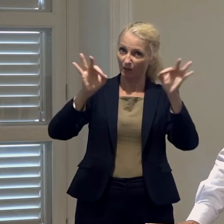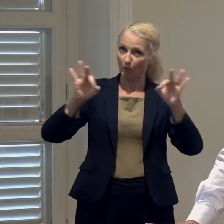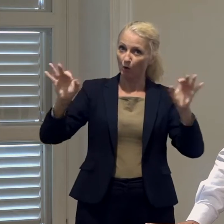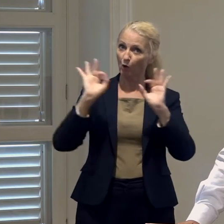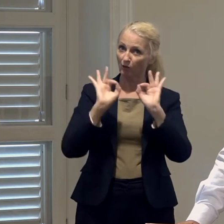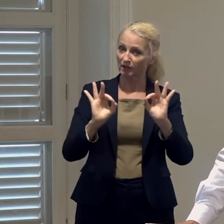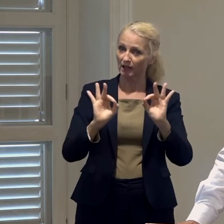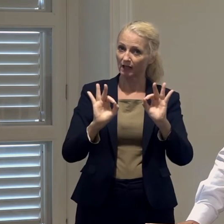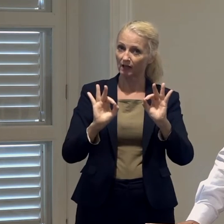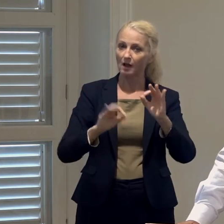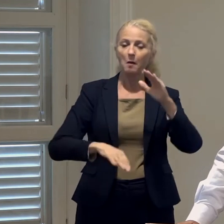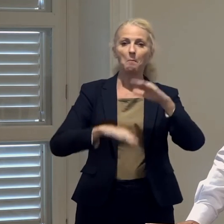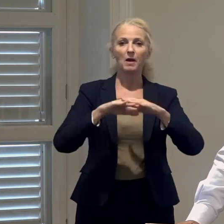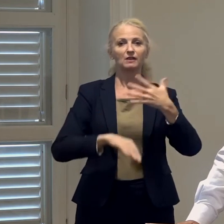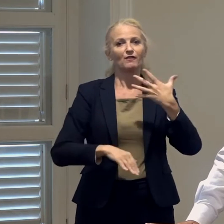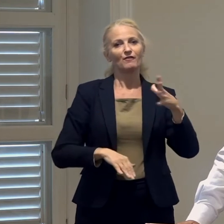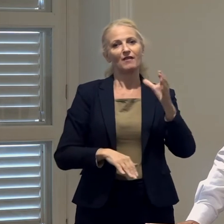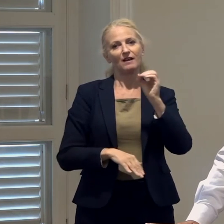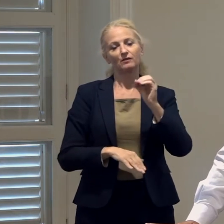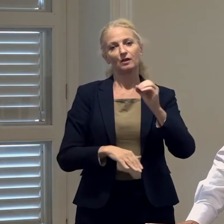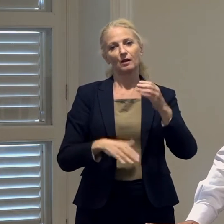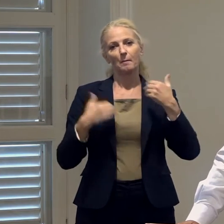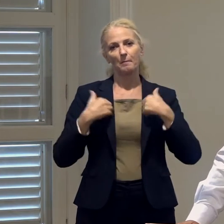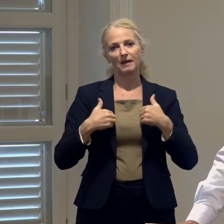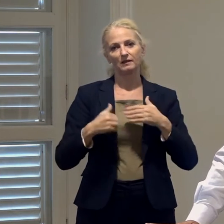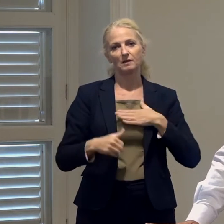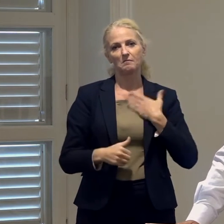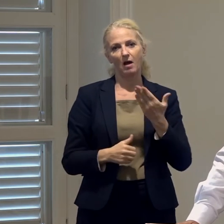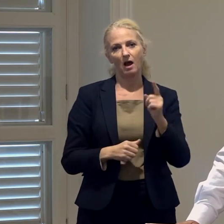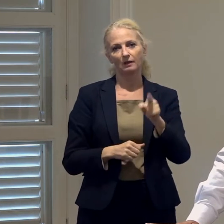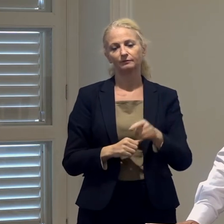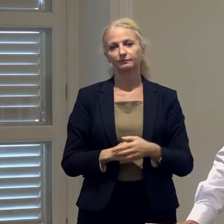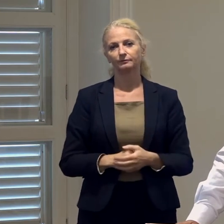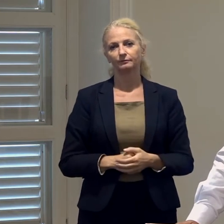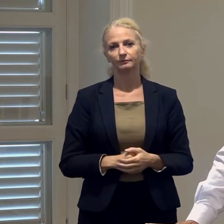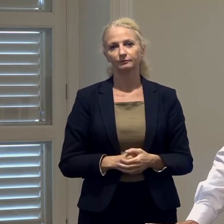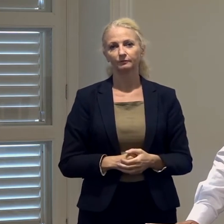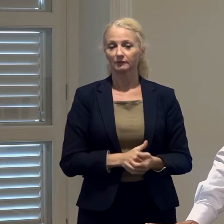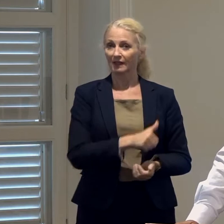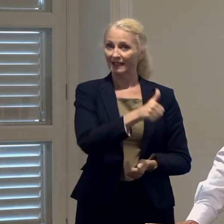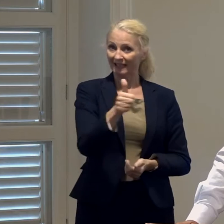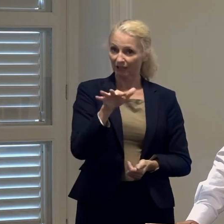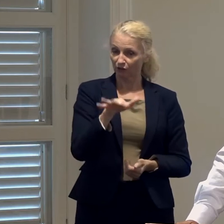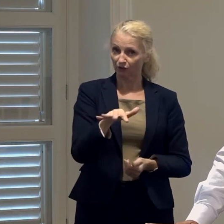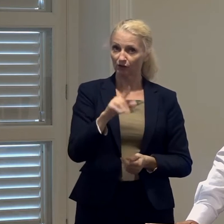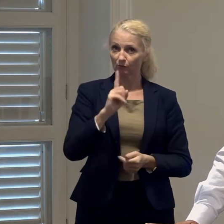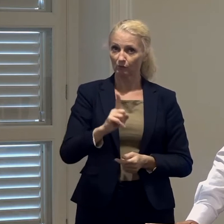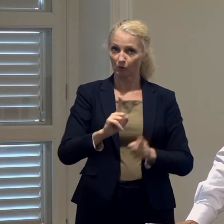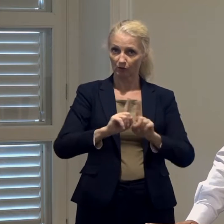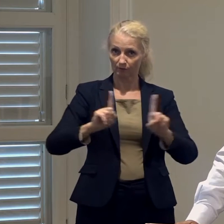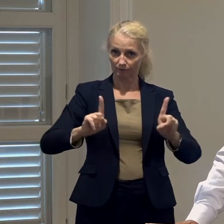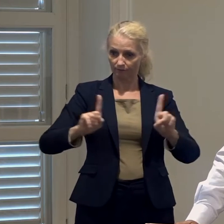ceremonie. En iedereen die aanwezig is, moet op 1,5 meter afstand van elkaar.